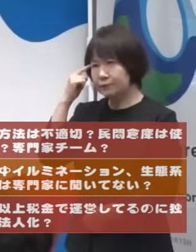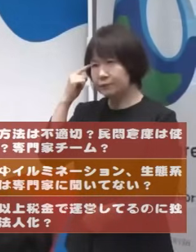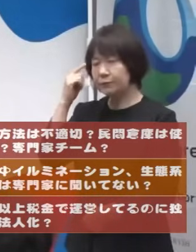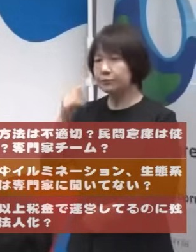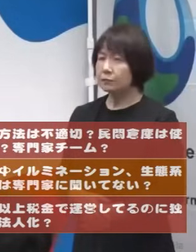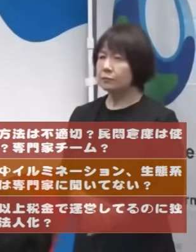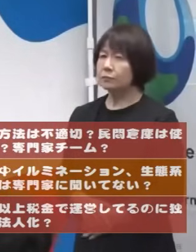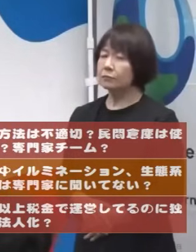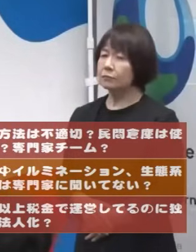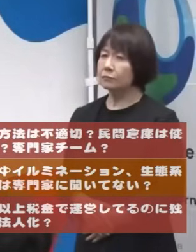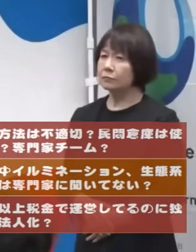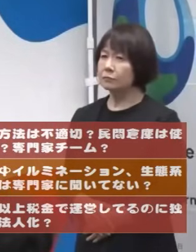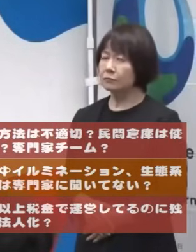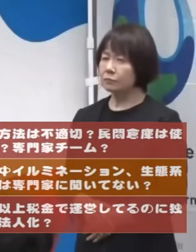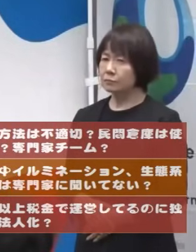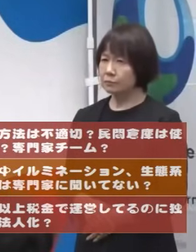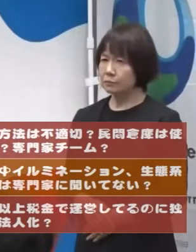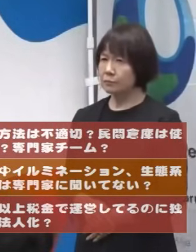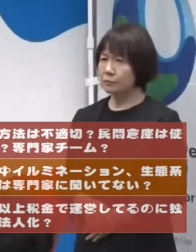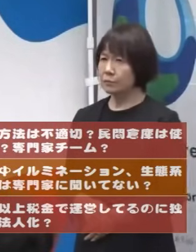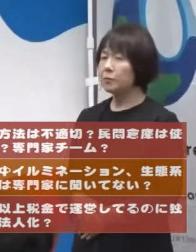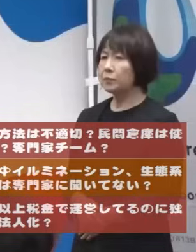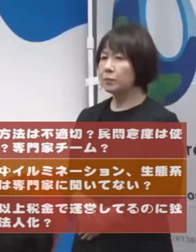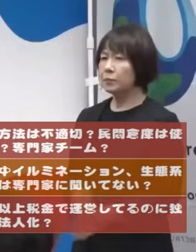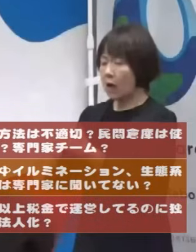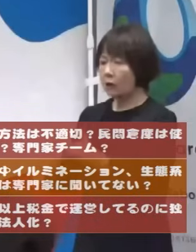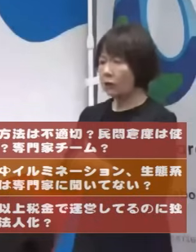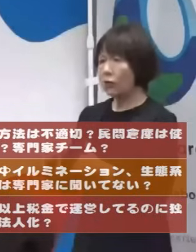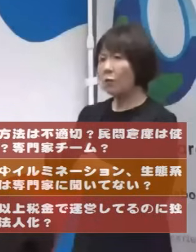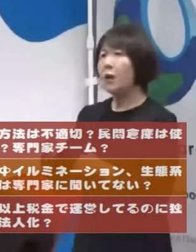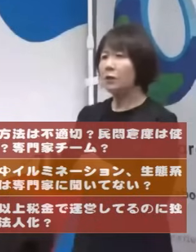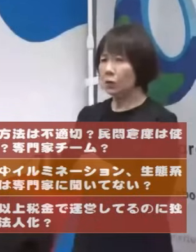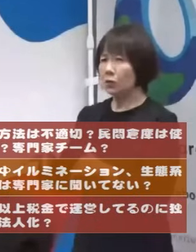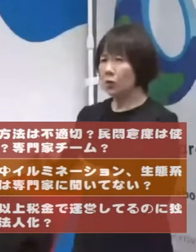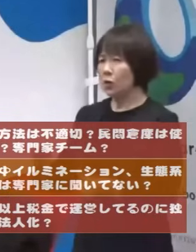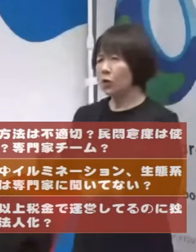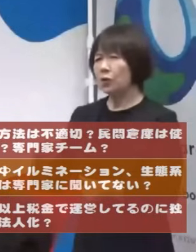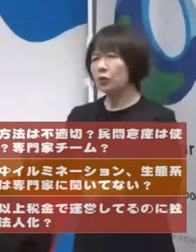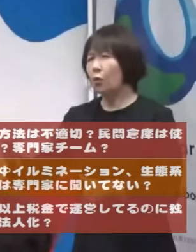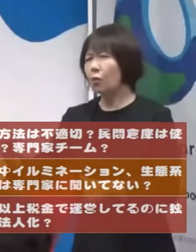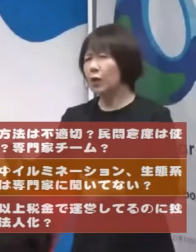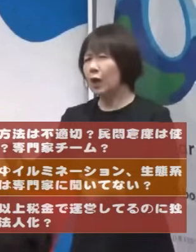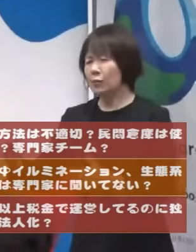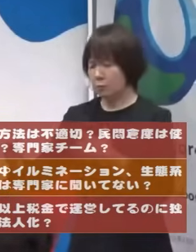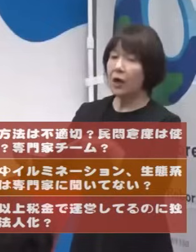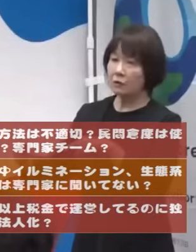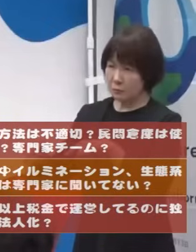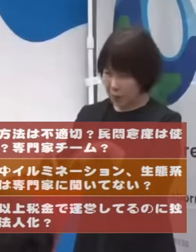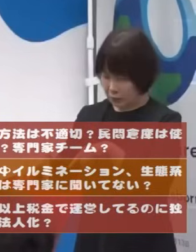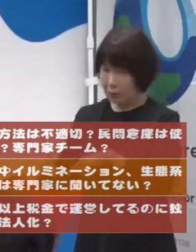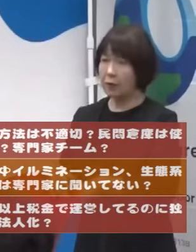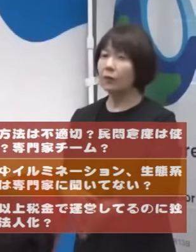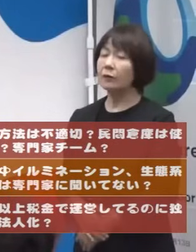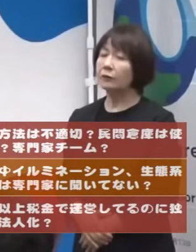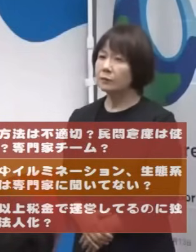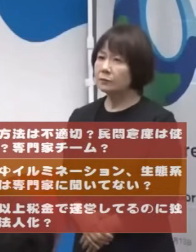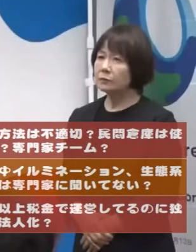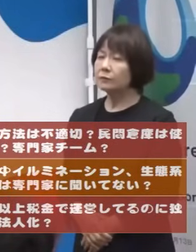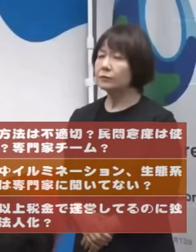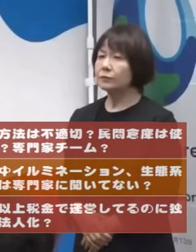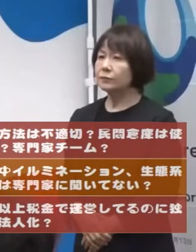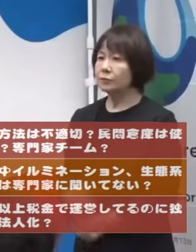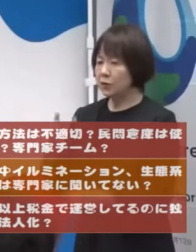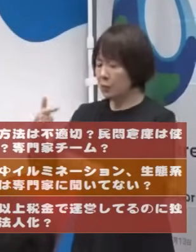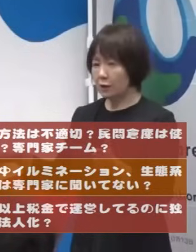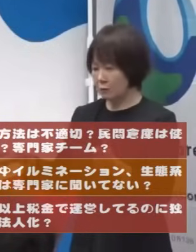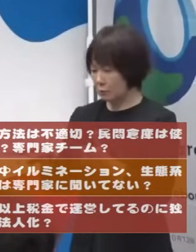ども、まあ、一定程度保管場所として盗難の恐れは、まあ、あるとは思うんですけれどね、今まで